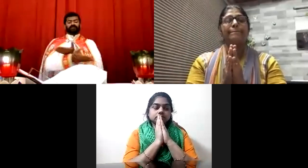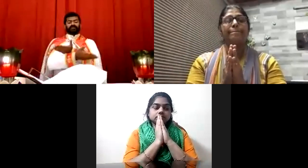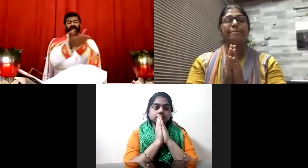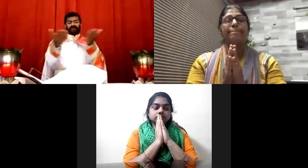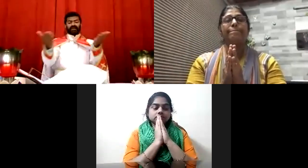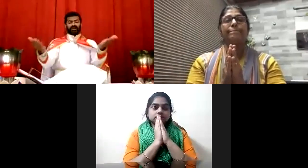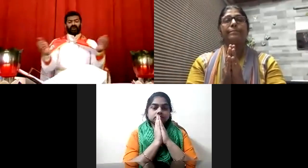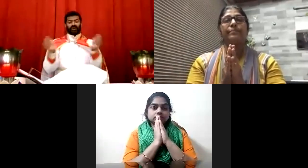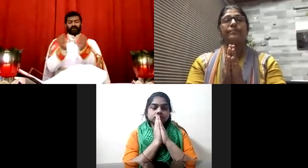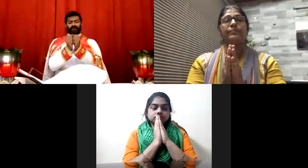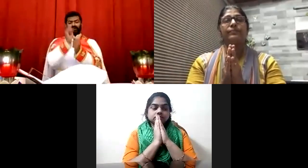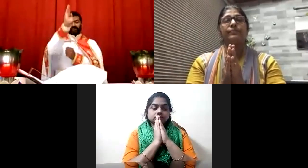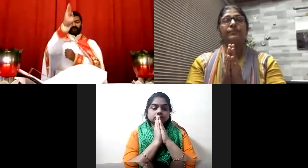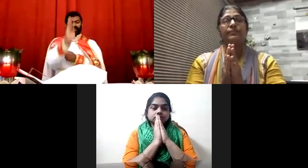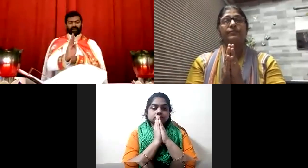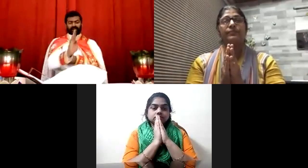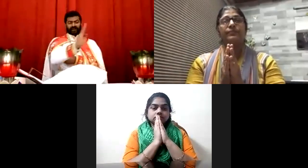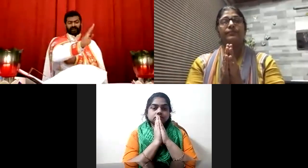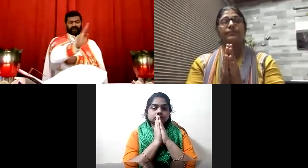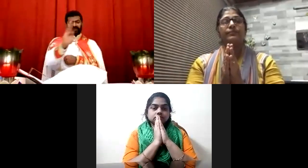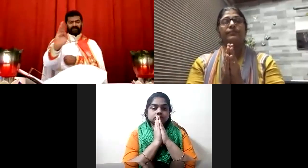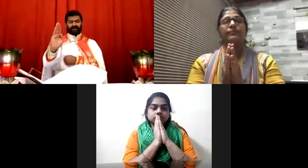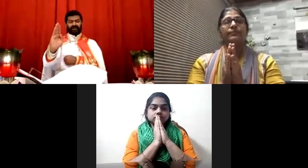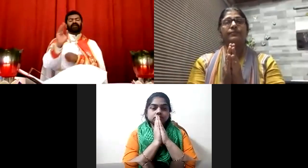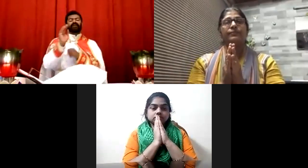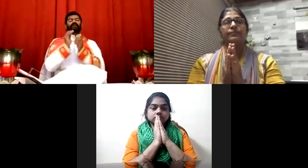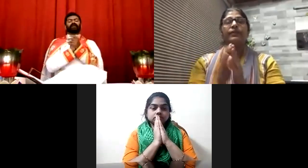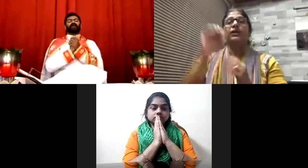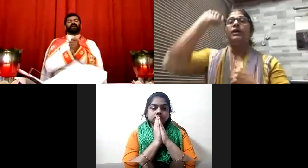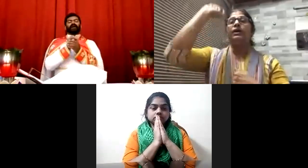സമാധാനം നിങ്ങളോട് കൂടെ.